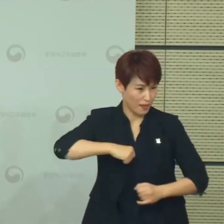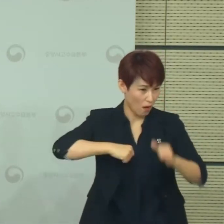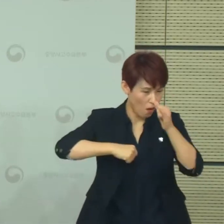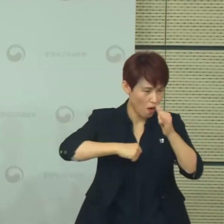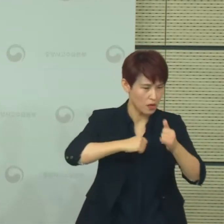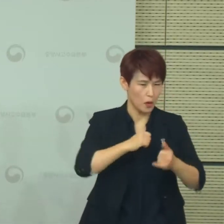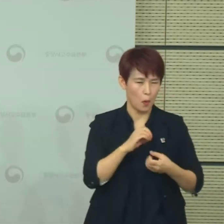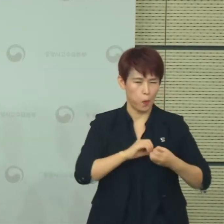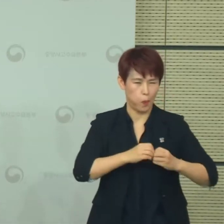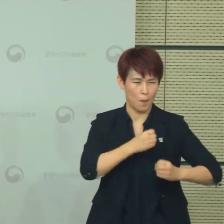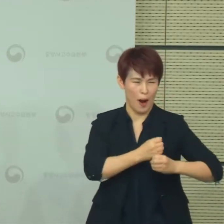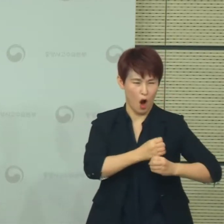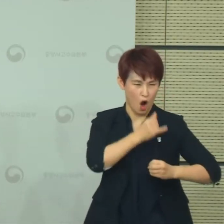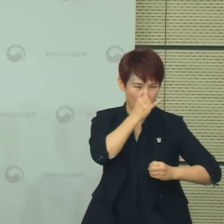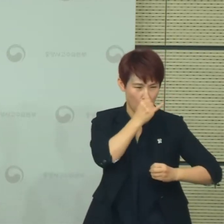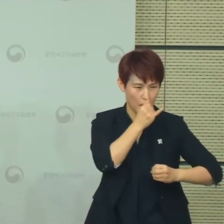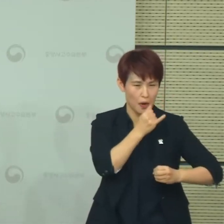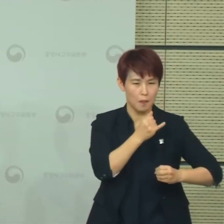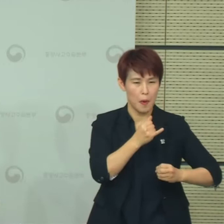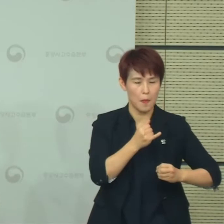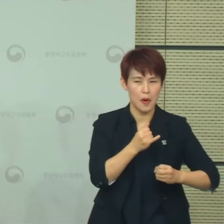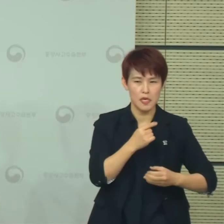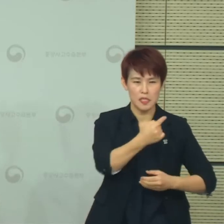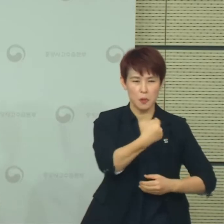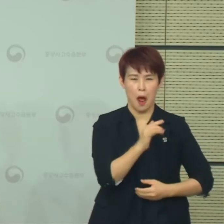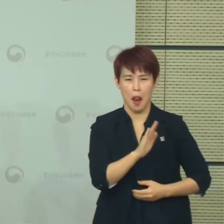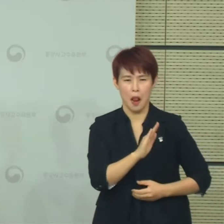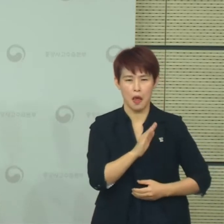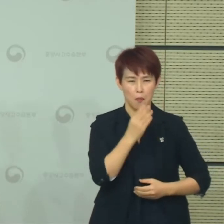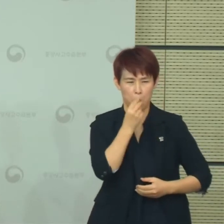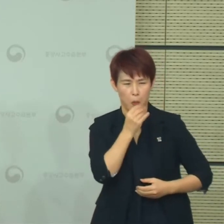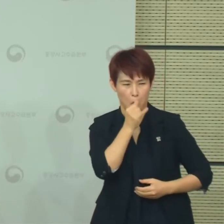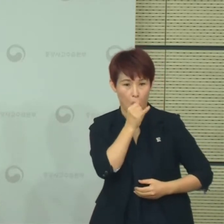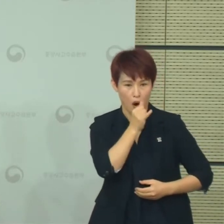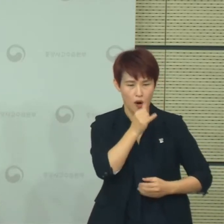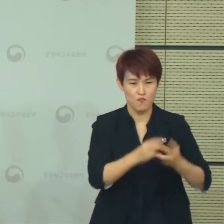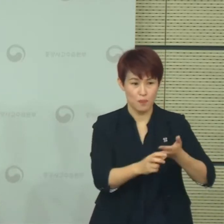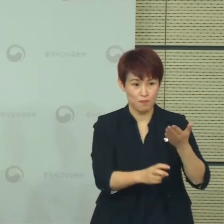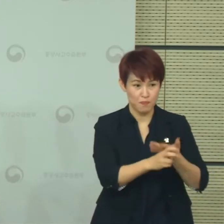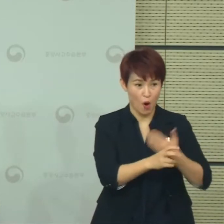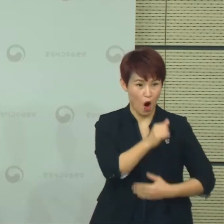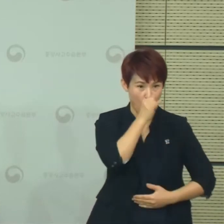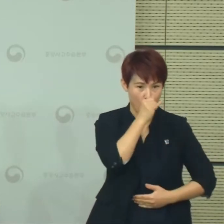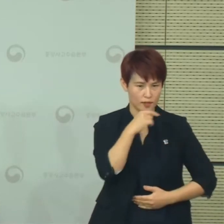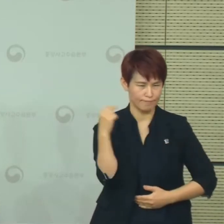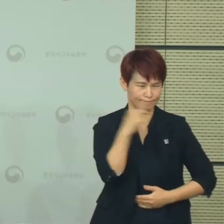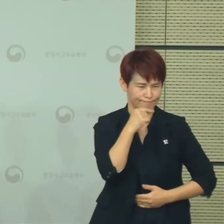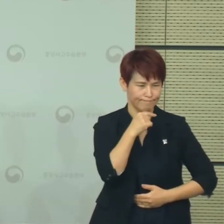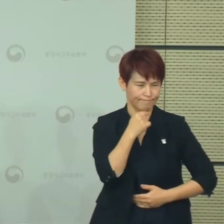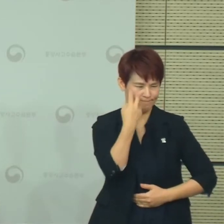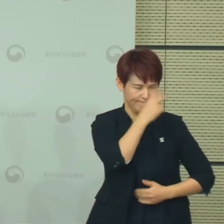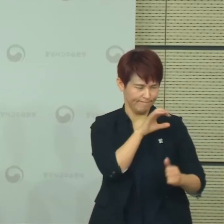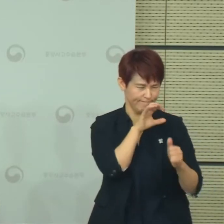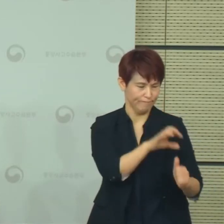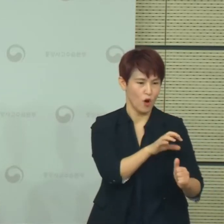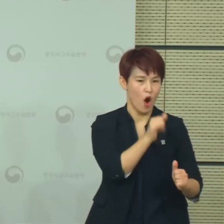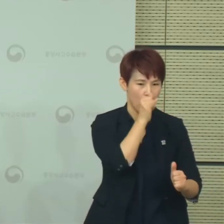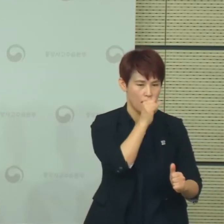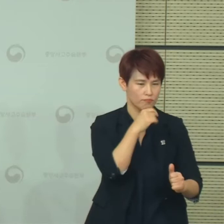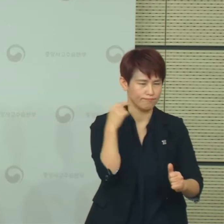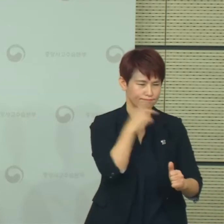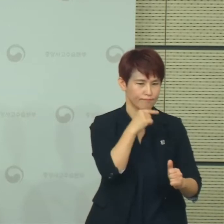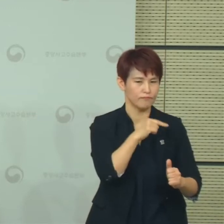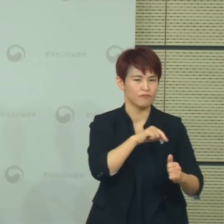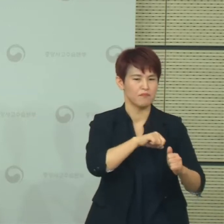거래량 조작, 고의적 신고 누락, 불법 행위 등에 대해서는 강도 높은 단속을 통해